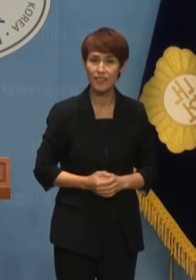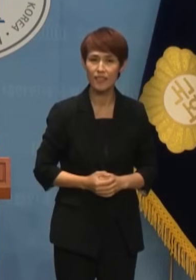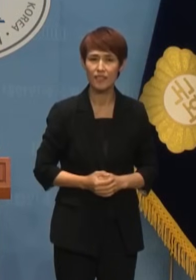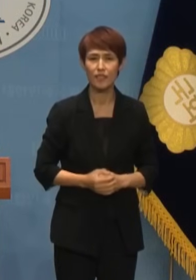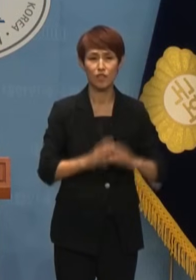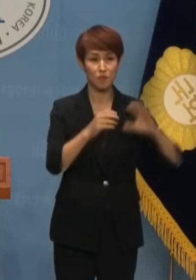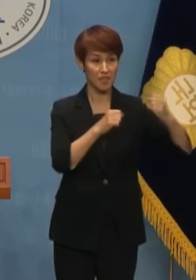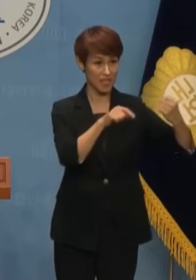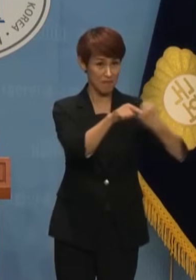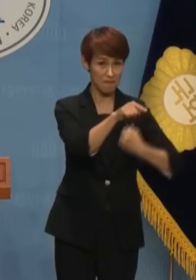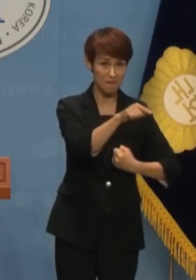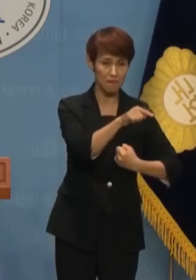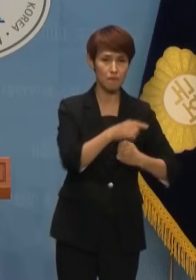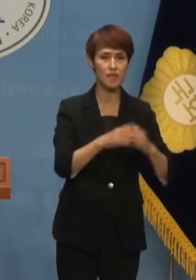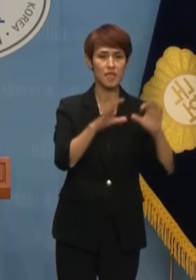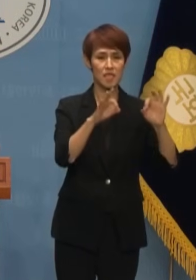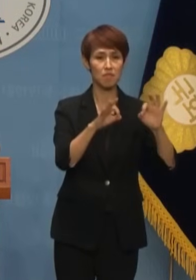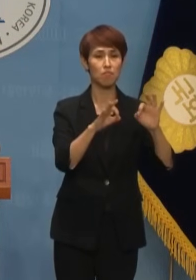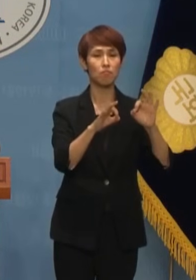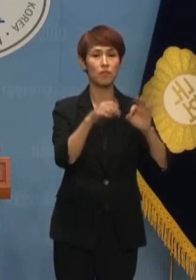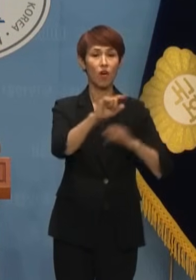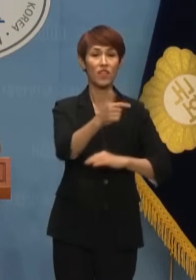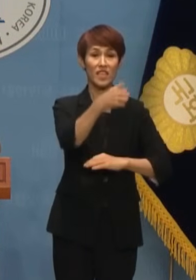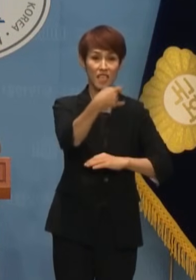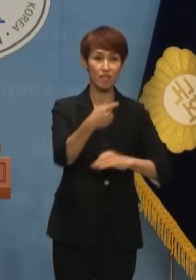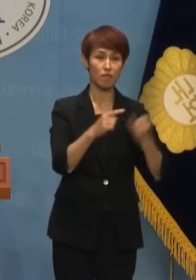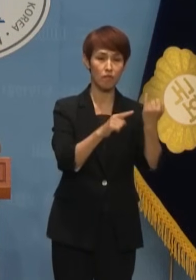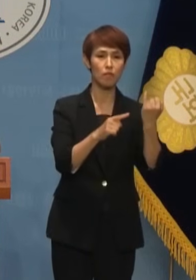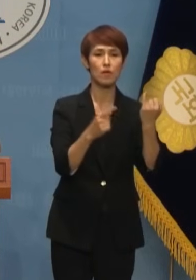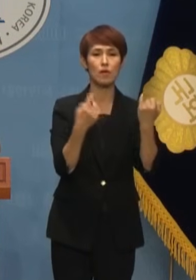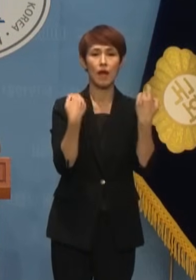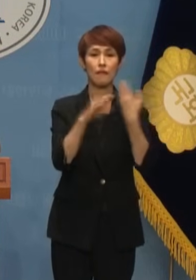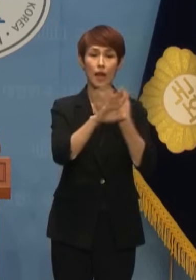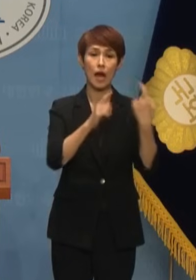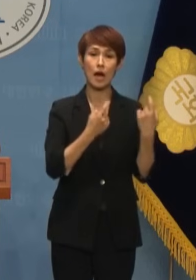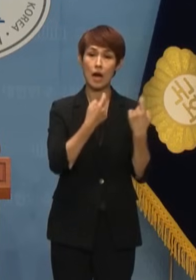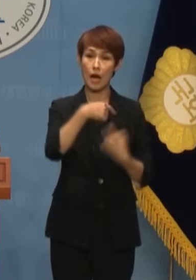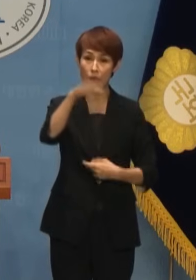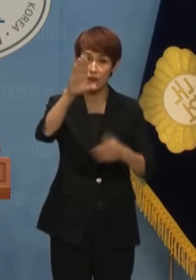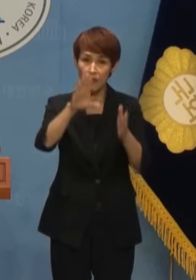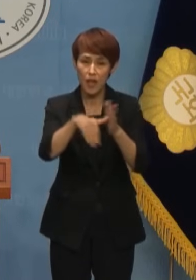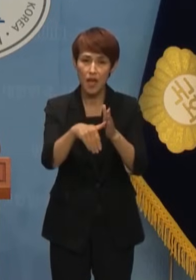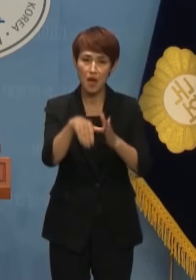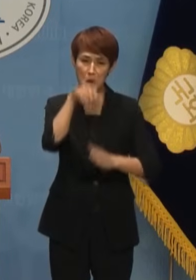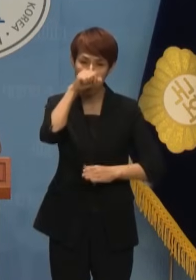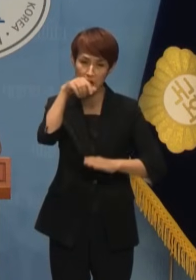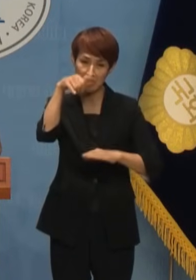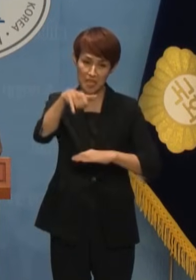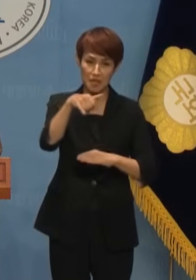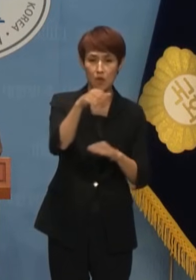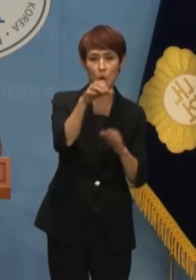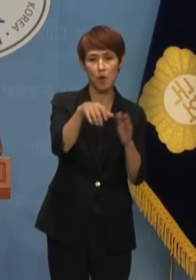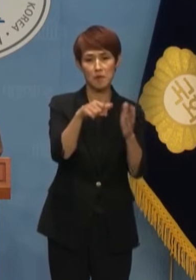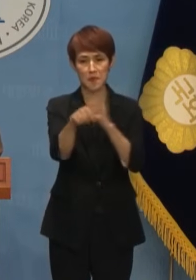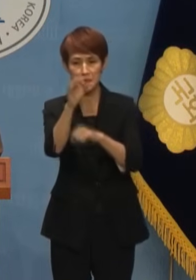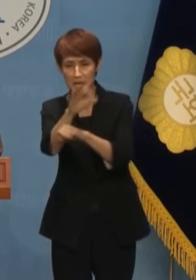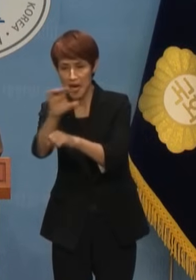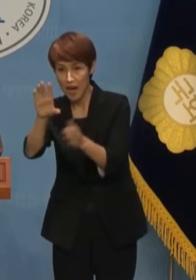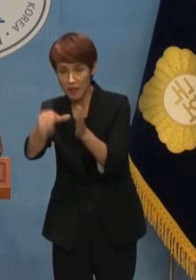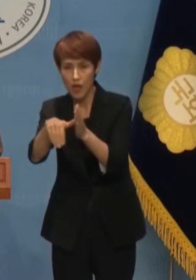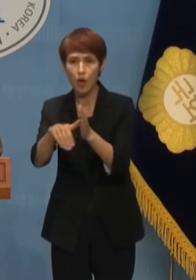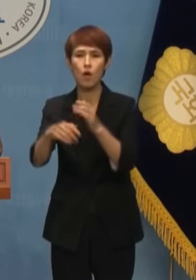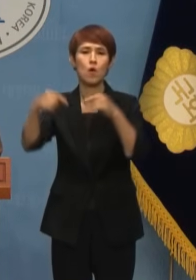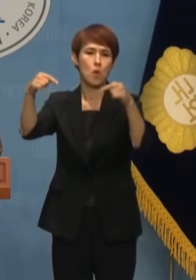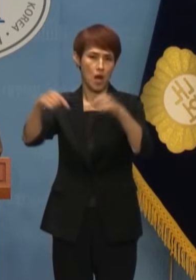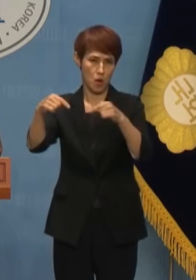국민의힘은 김건희 여사가 순방 중 명품 숍에 들른 것에 대해 언론의 질타가 쏟아지자 외교 행보,